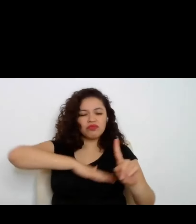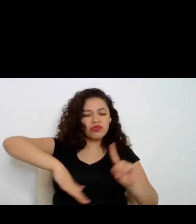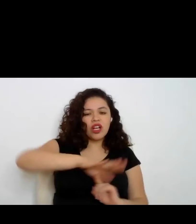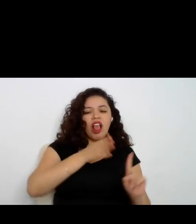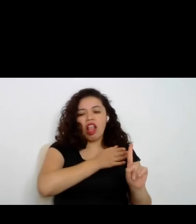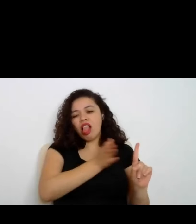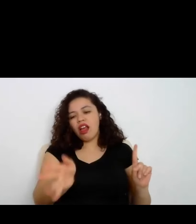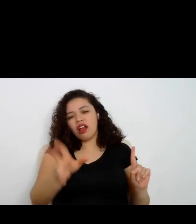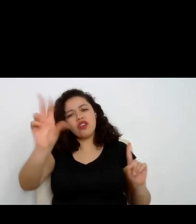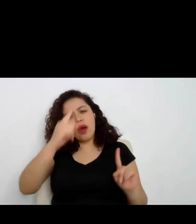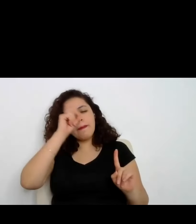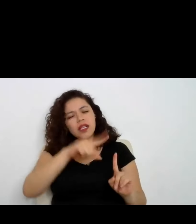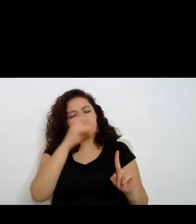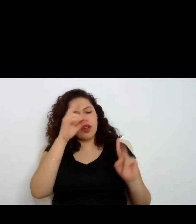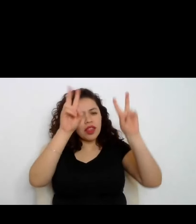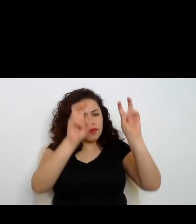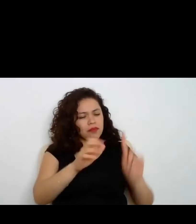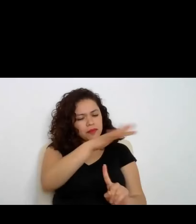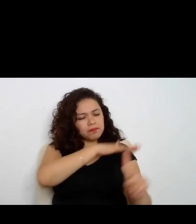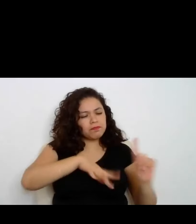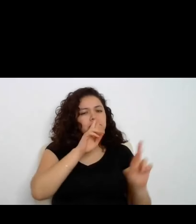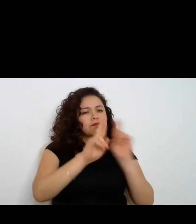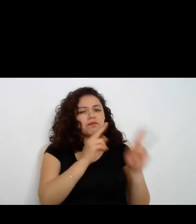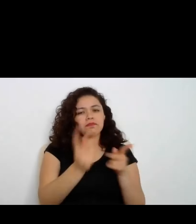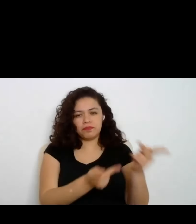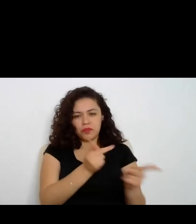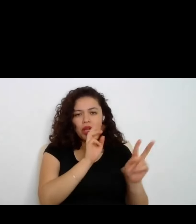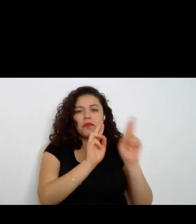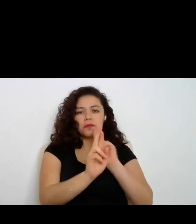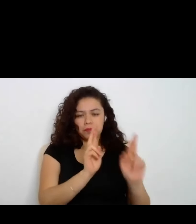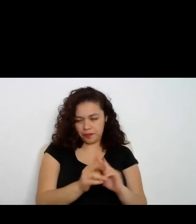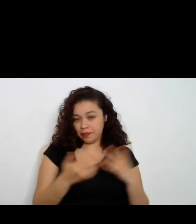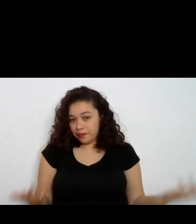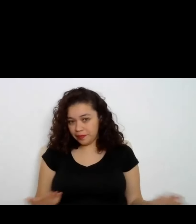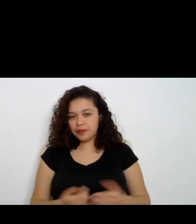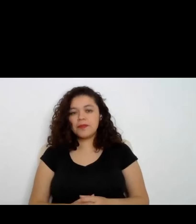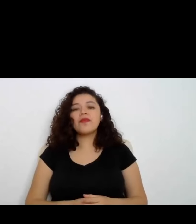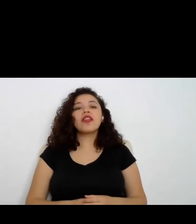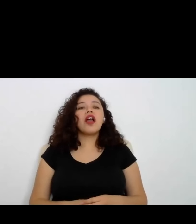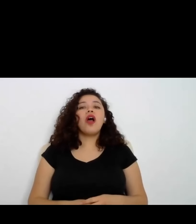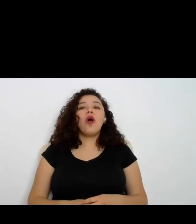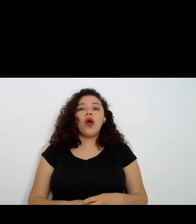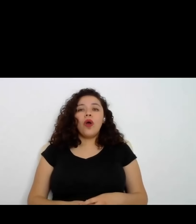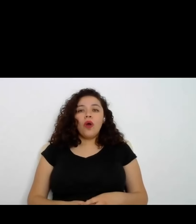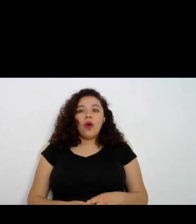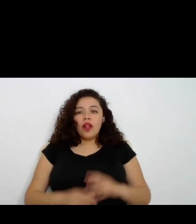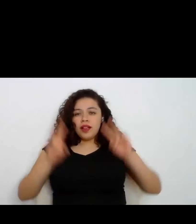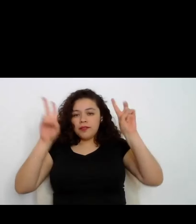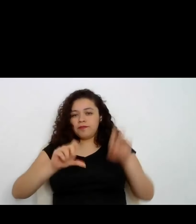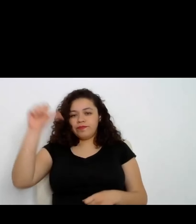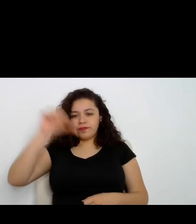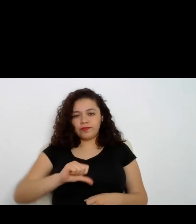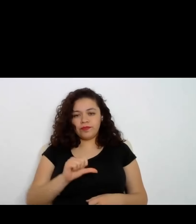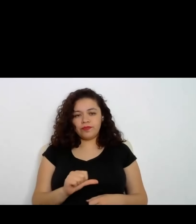estamos hablando en relación a las dudas que pudieran tener, ¿no? Bueno, pues el día de hoy vamos a, como ya